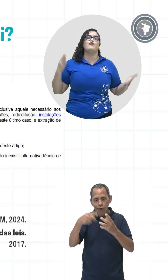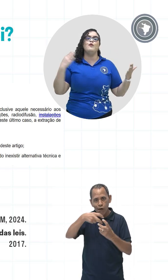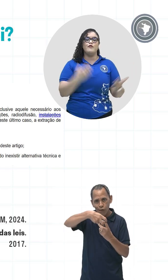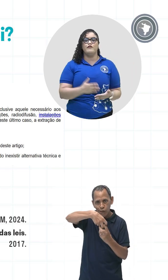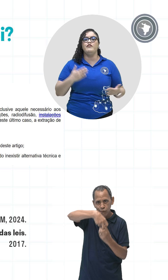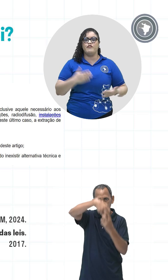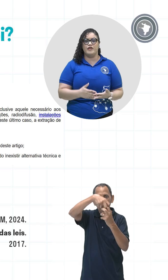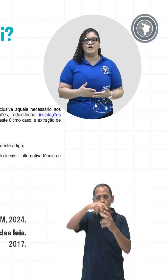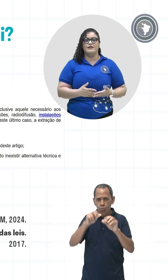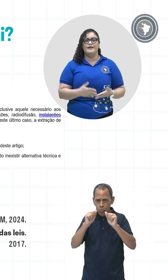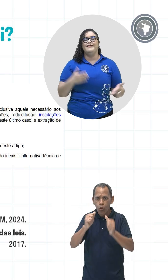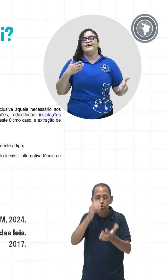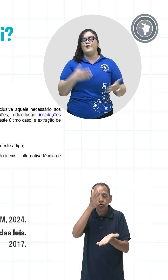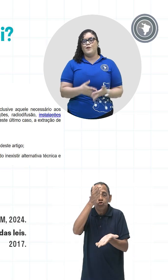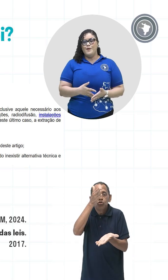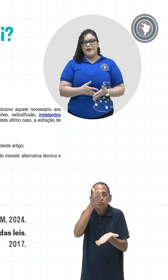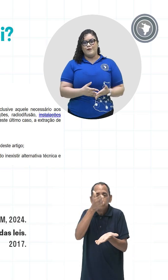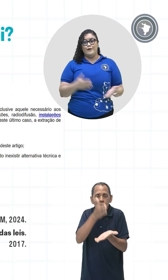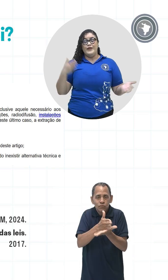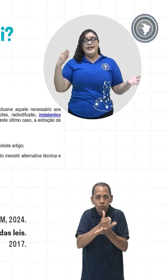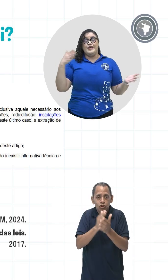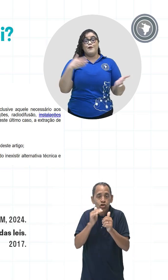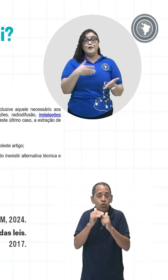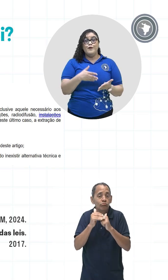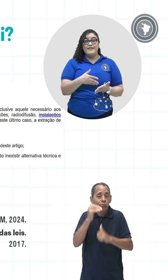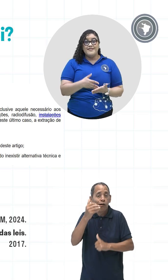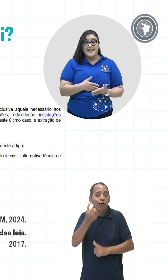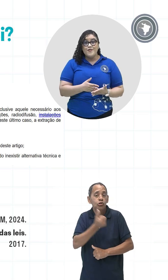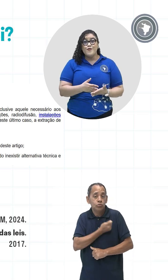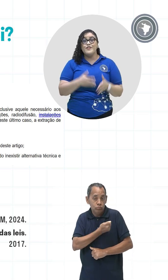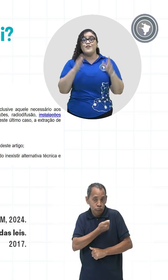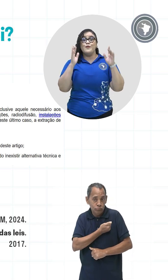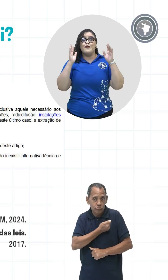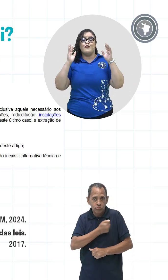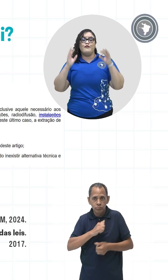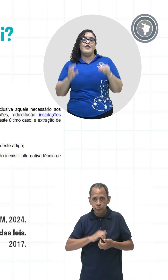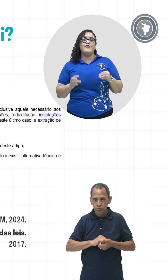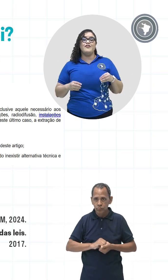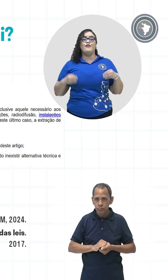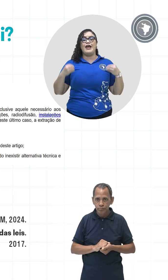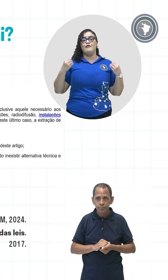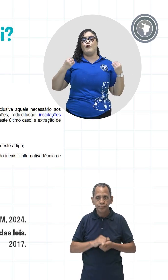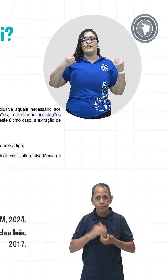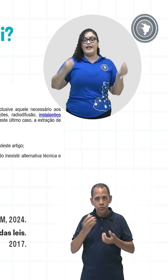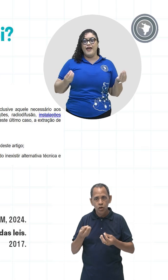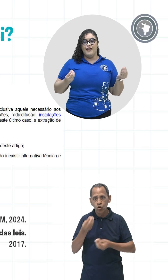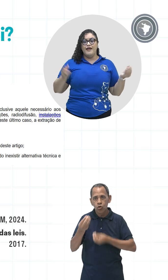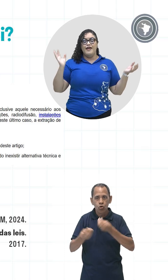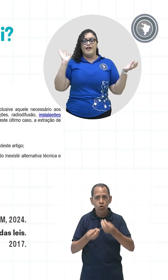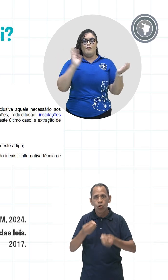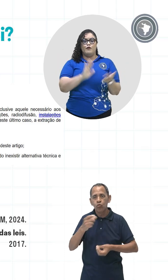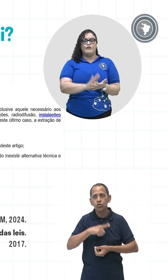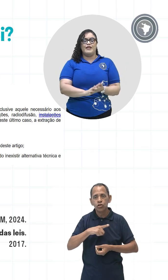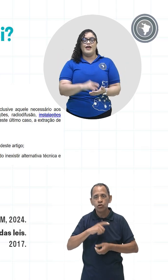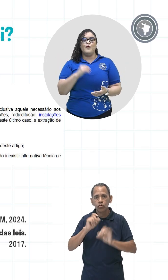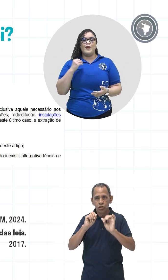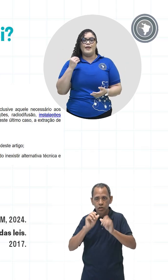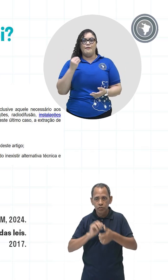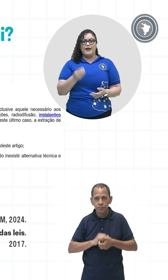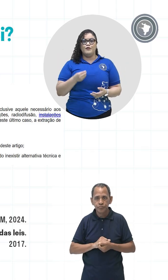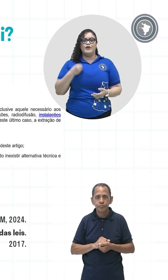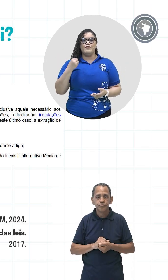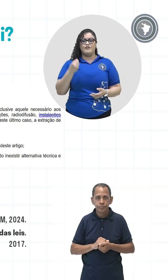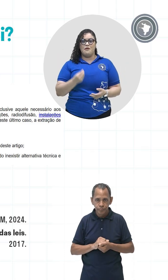poder se subdividir. Isso mesmo. E quando o inciso se subdivide, o que é que eu vou ter? Eu vou ter